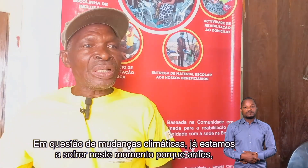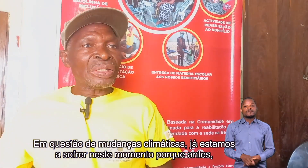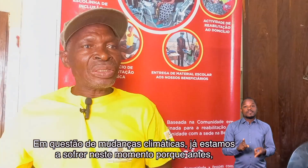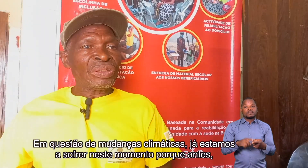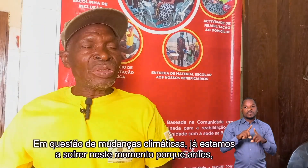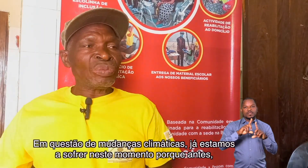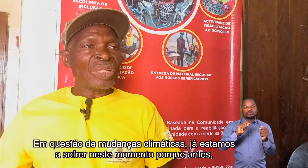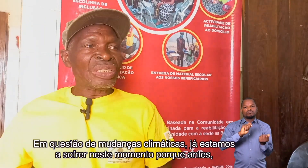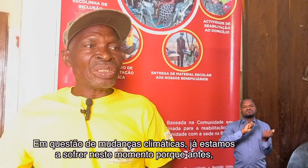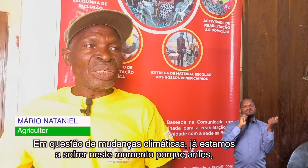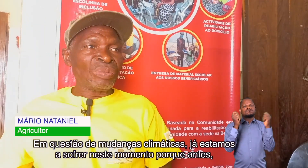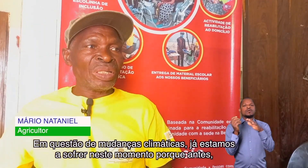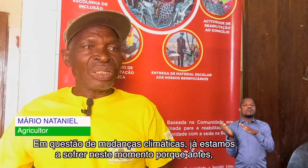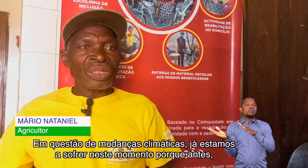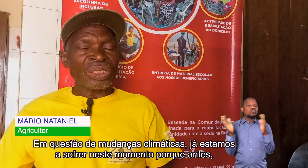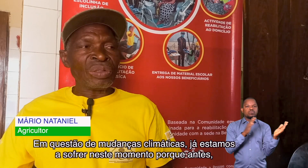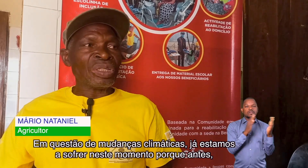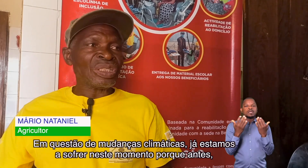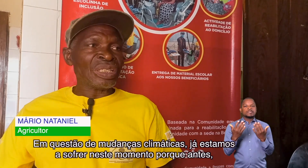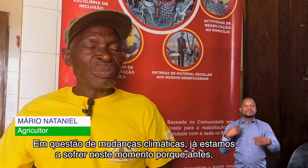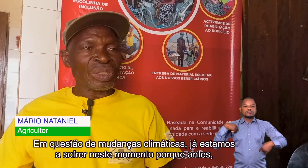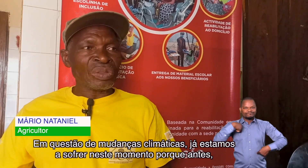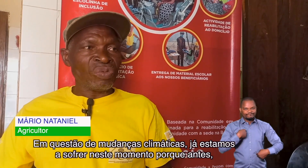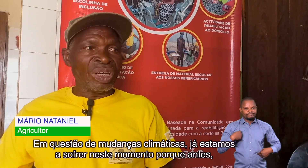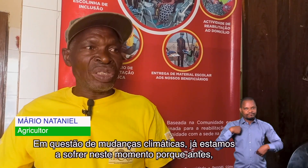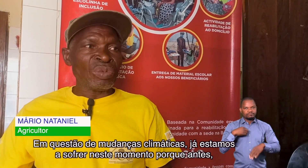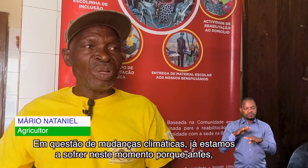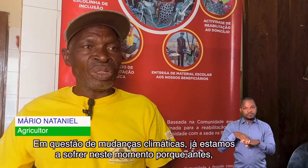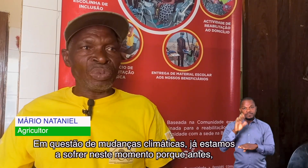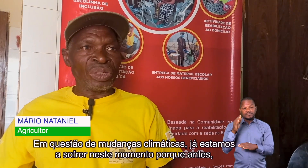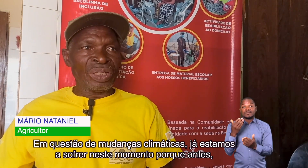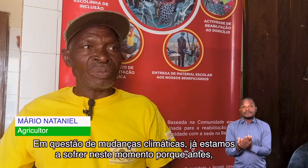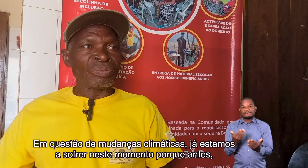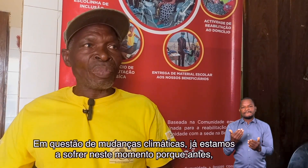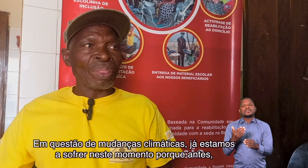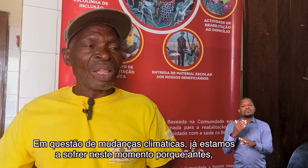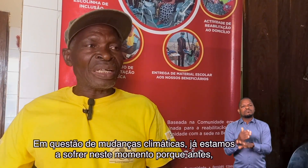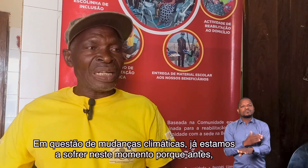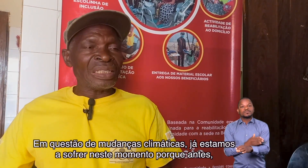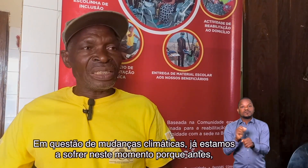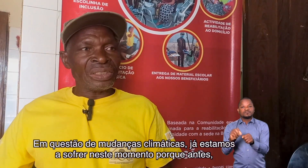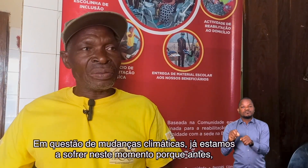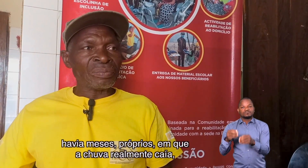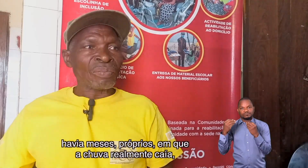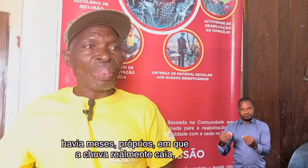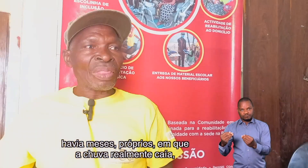Em questão de mudanças climáticas, é que já estamos a sofrer neste momento, porque antes